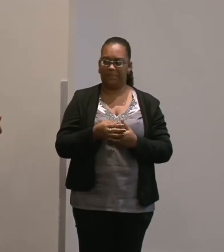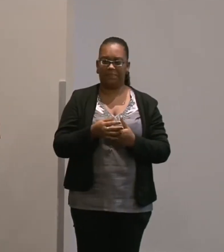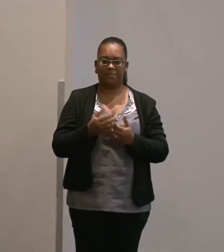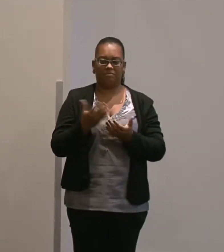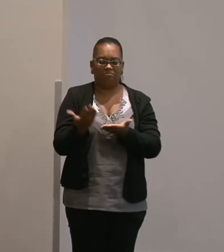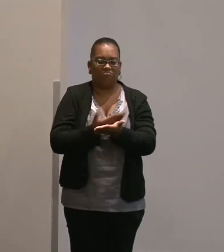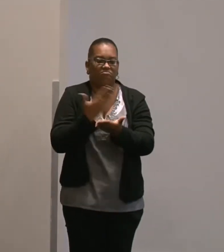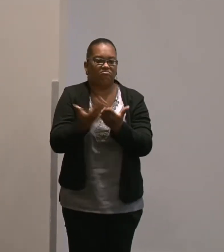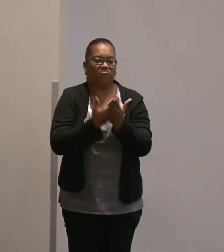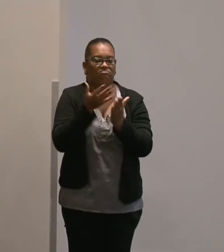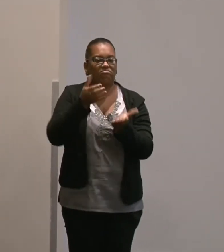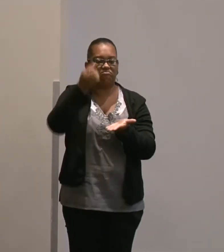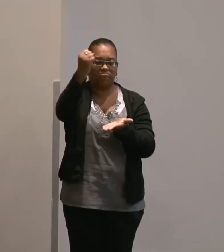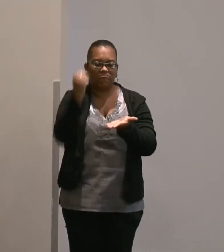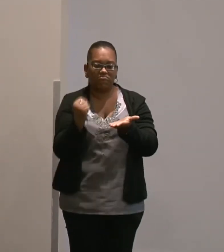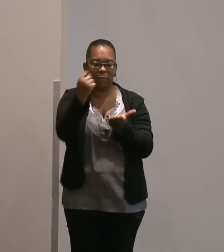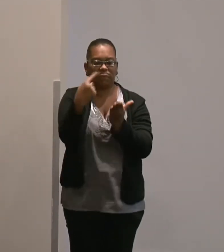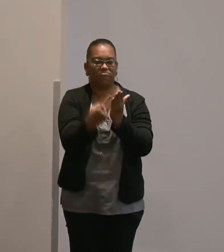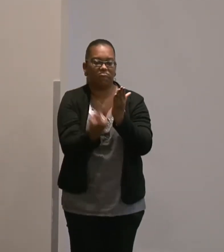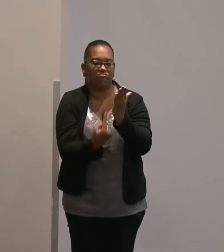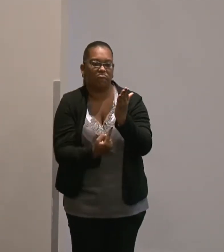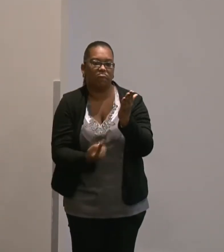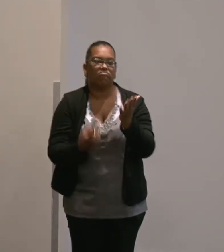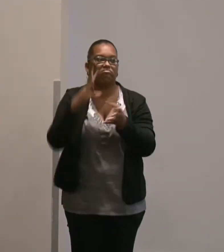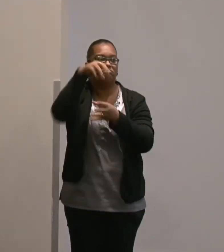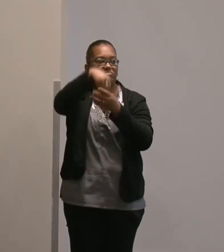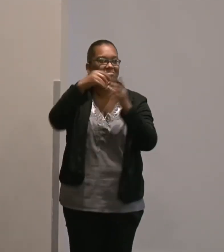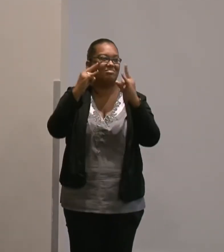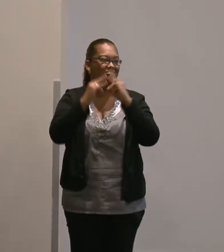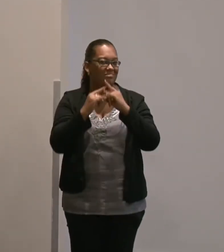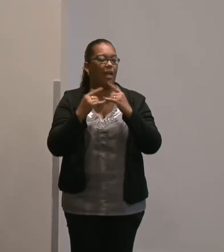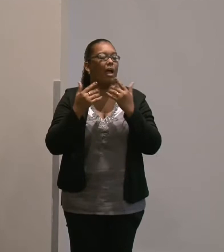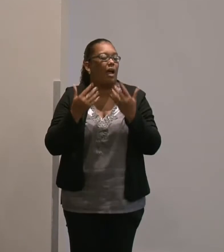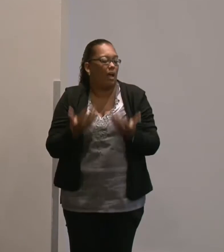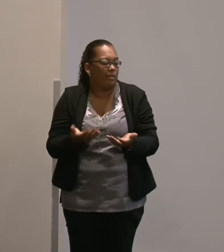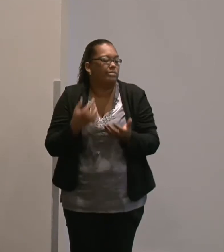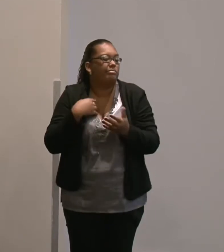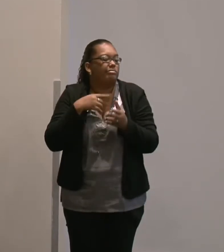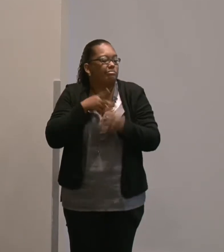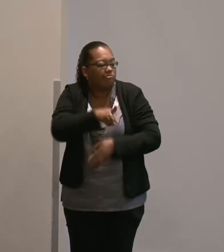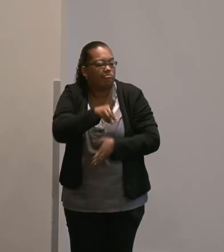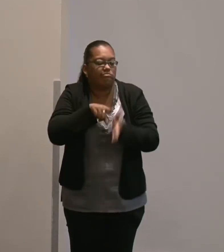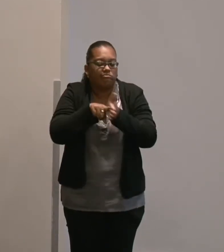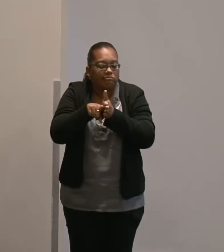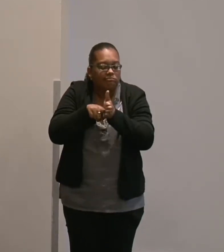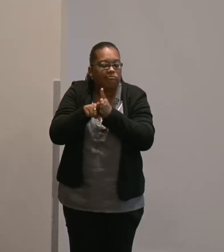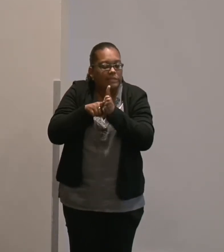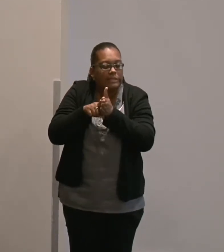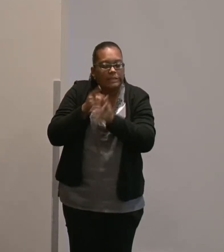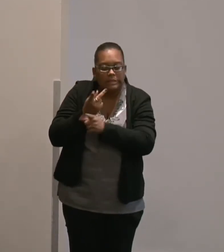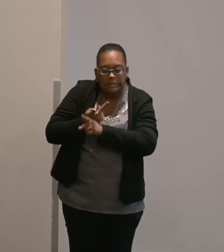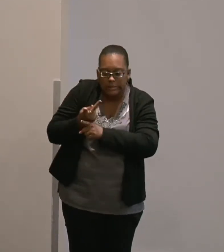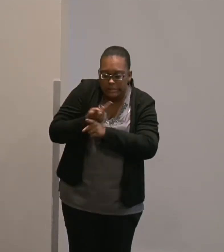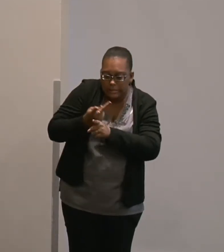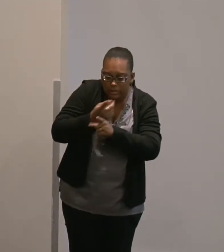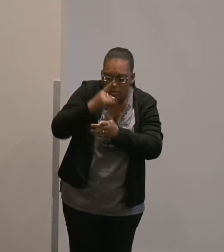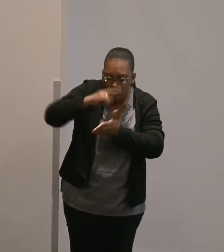encadernação, do instituto. Ainda está indo em pesquisa, ainda não encontramos documento que comprove de